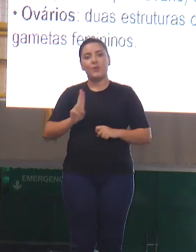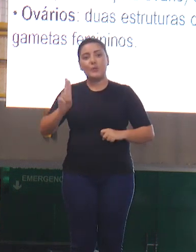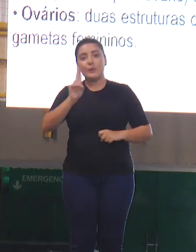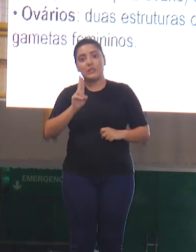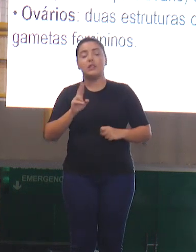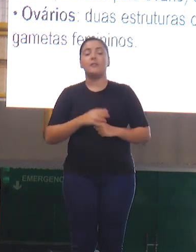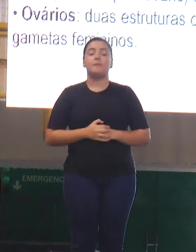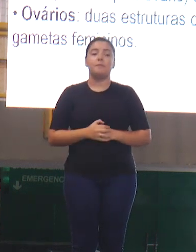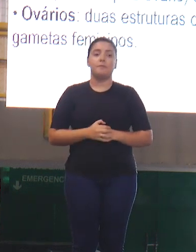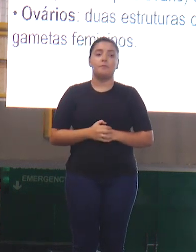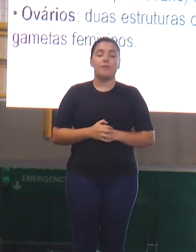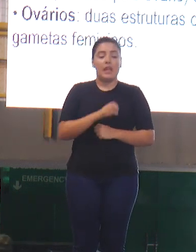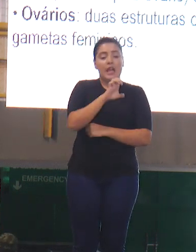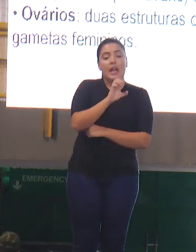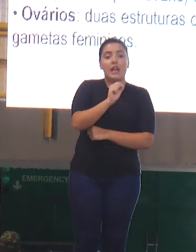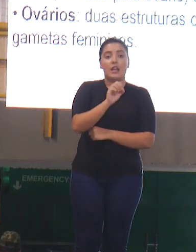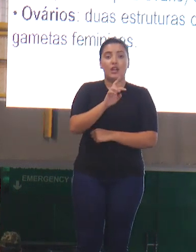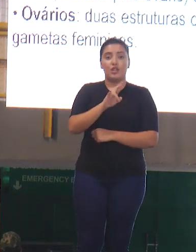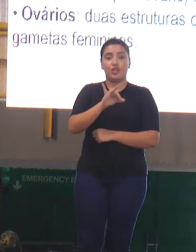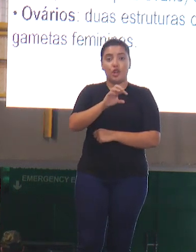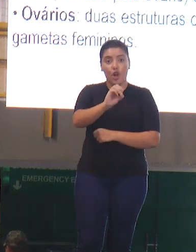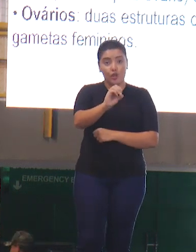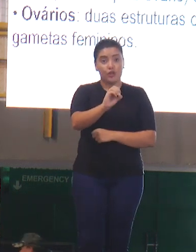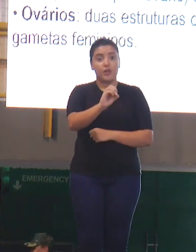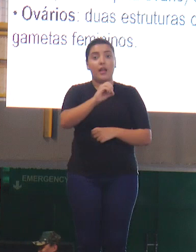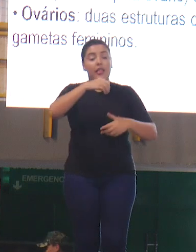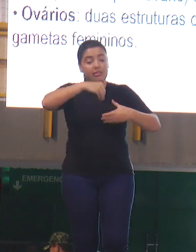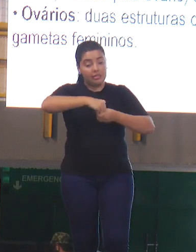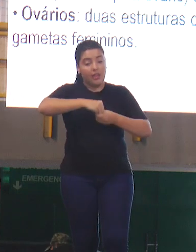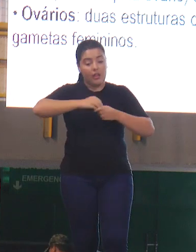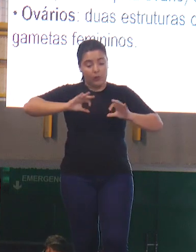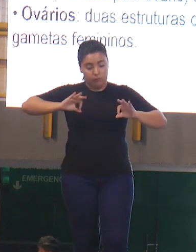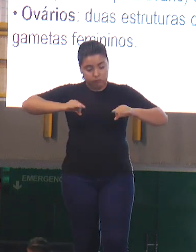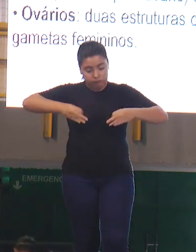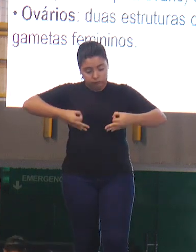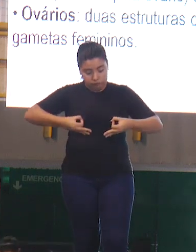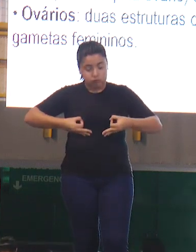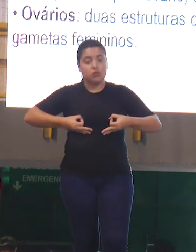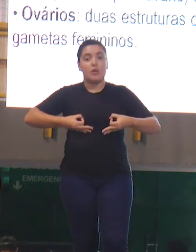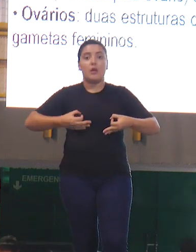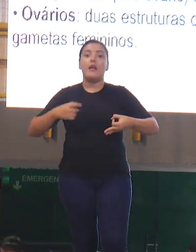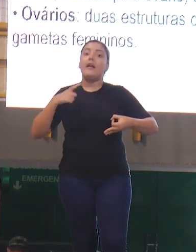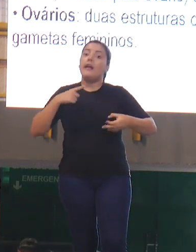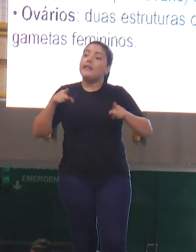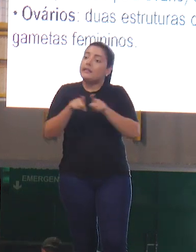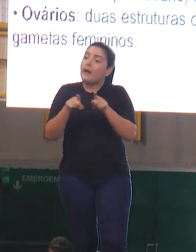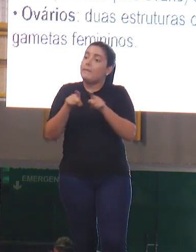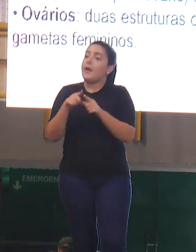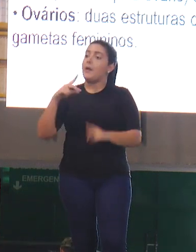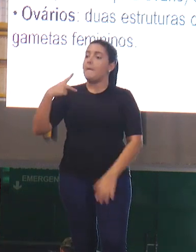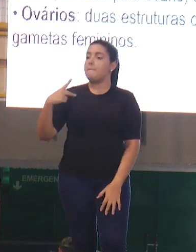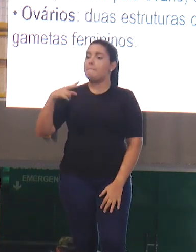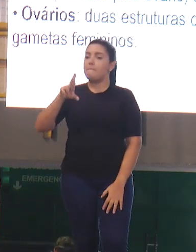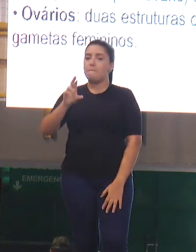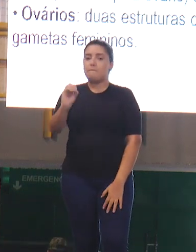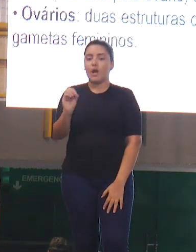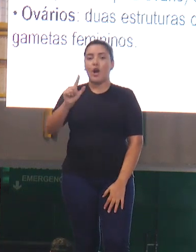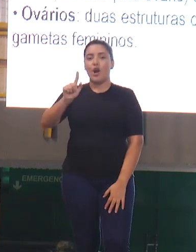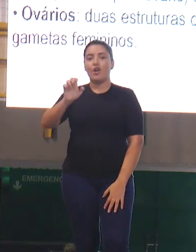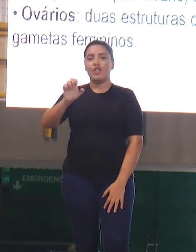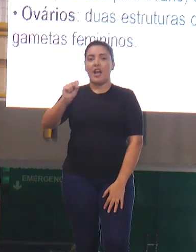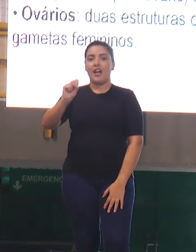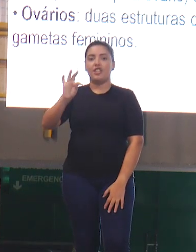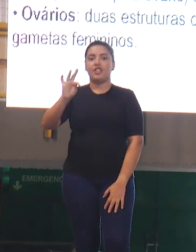os estrógenos na formação da camada uterina, e a progesterona, que é o hormônio que promove